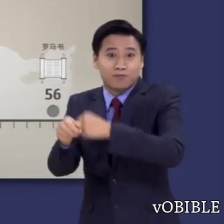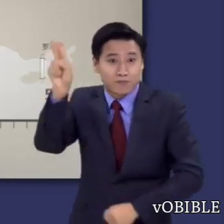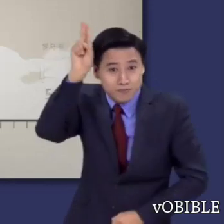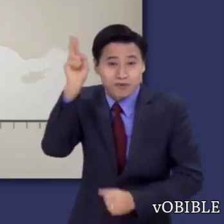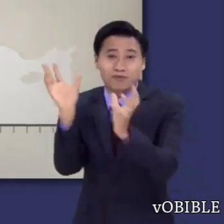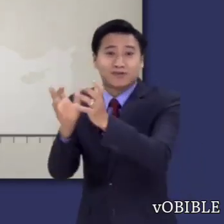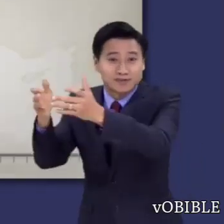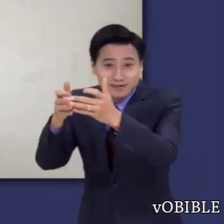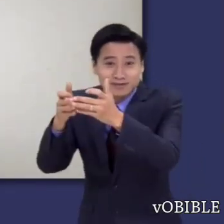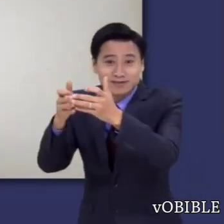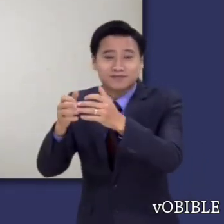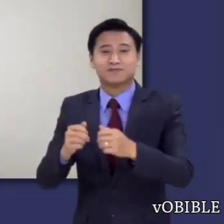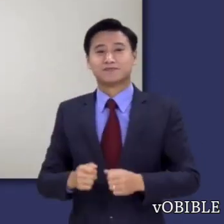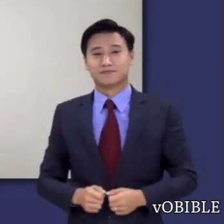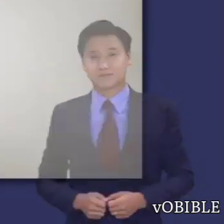去。